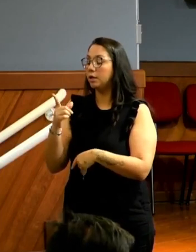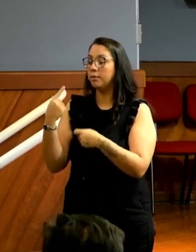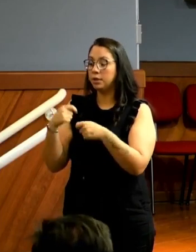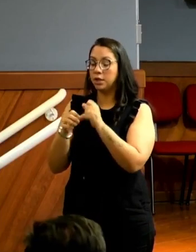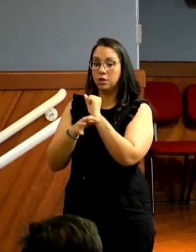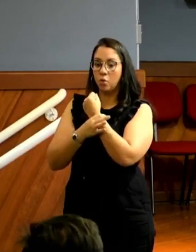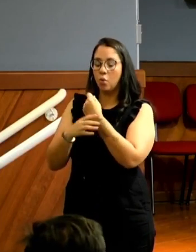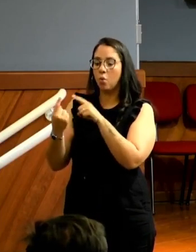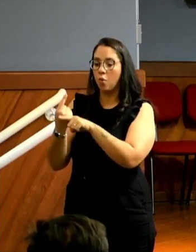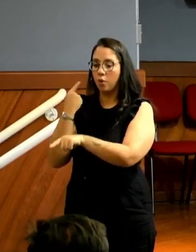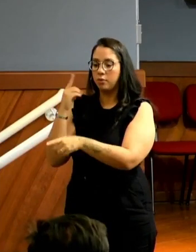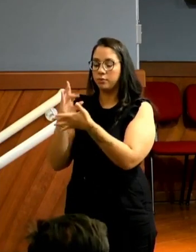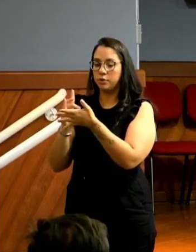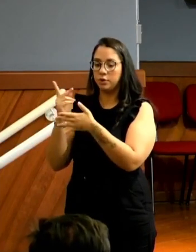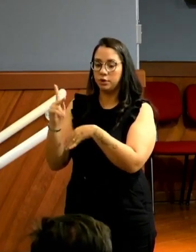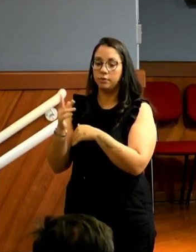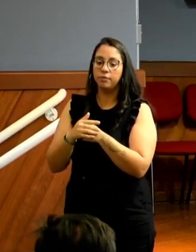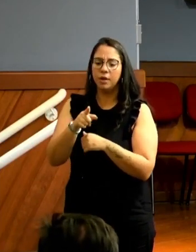o integral do documento como ele é.